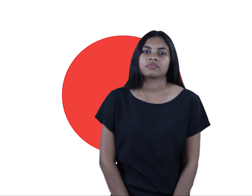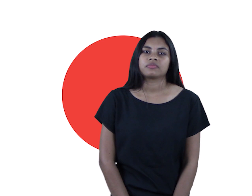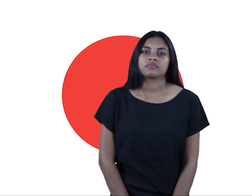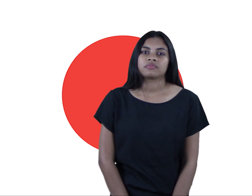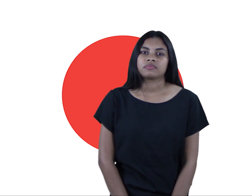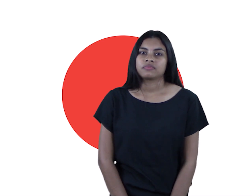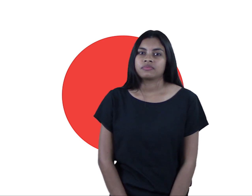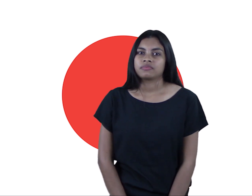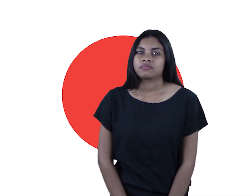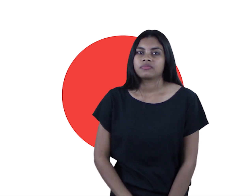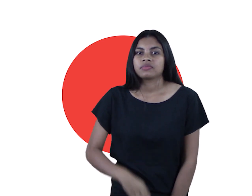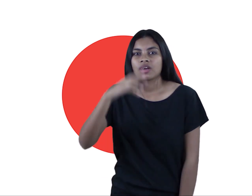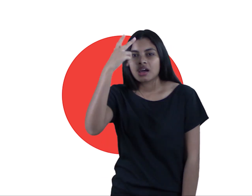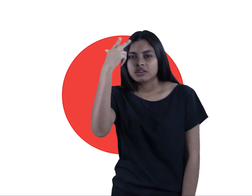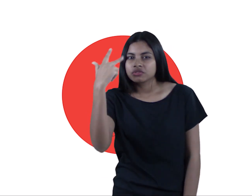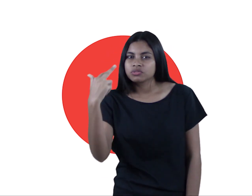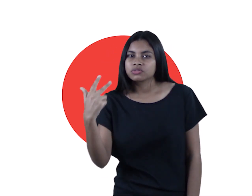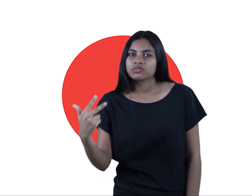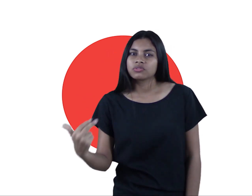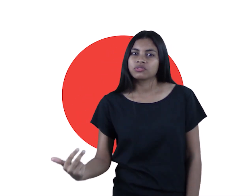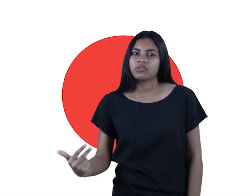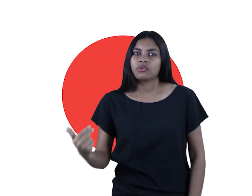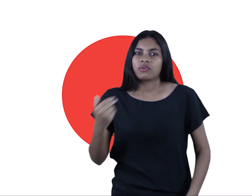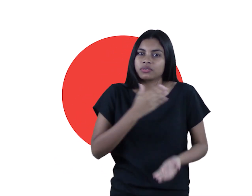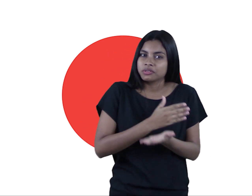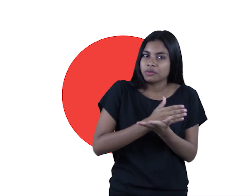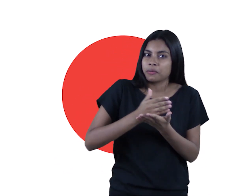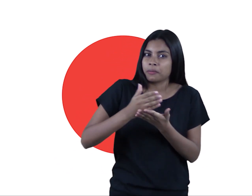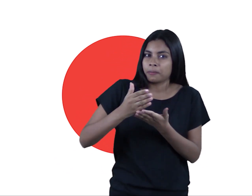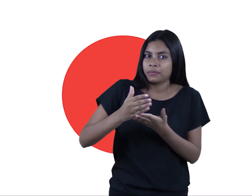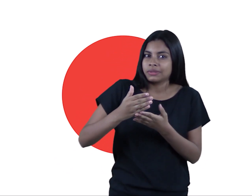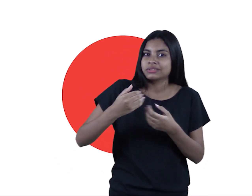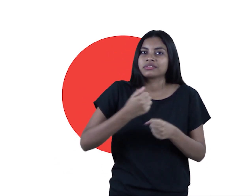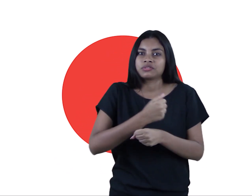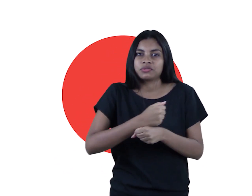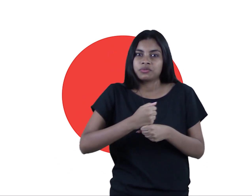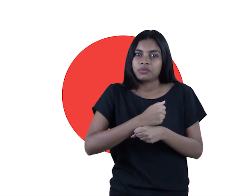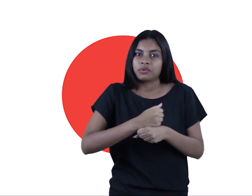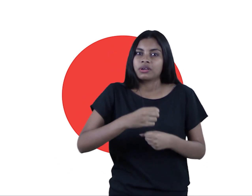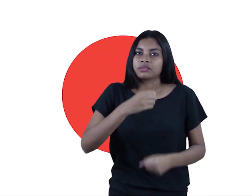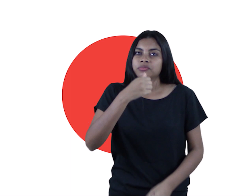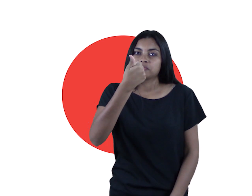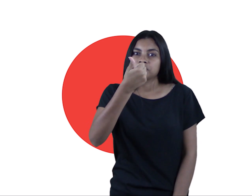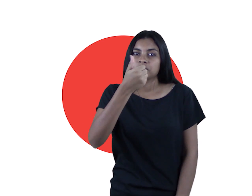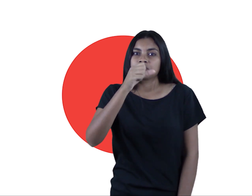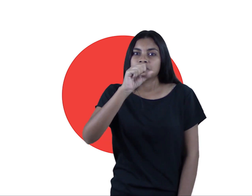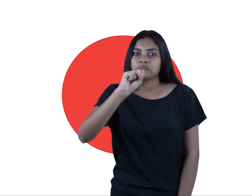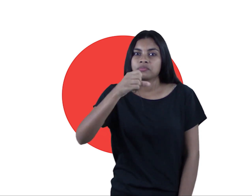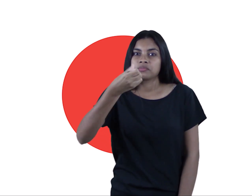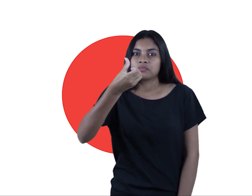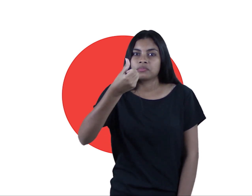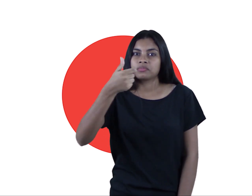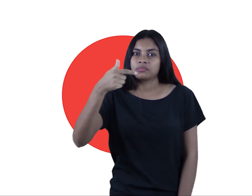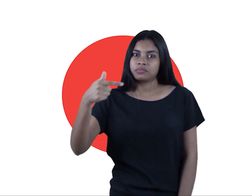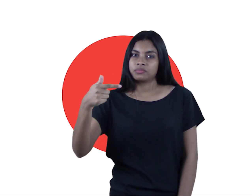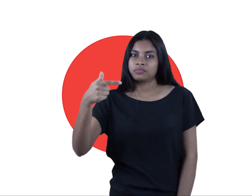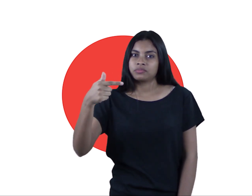da língua de sinais japonesa se inicia lá no ano de 1862, quando